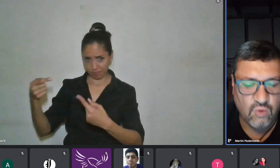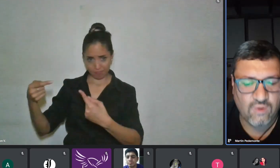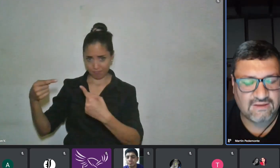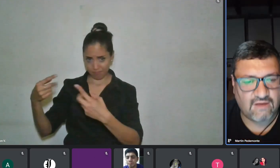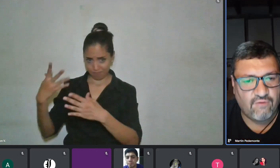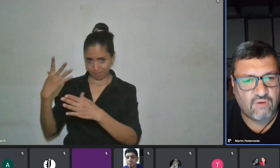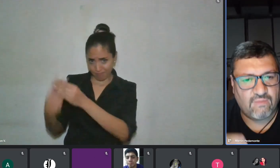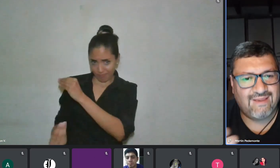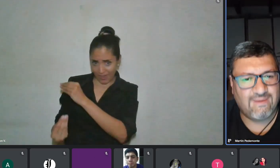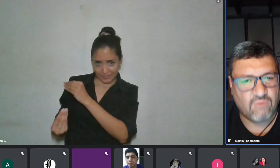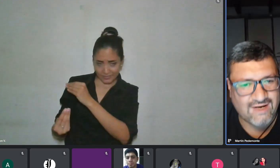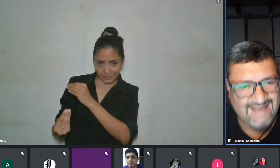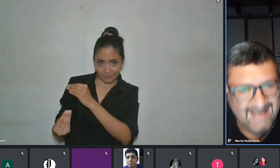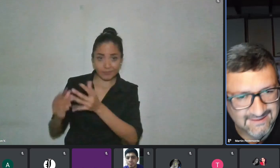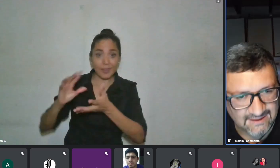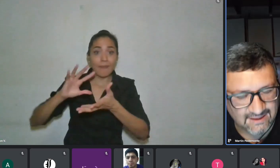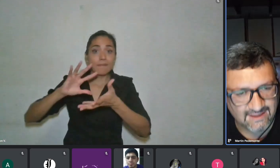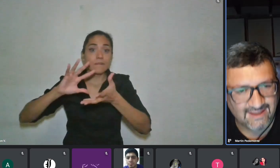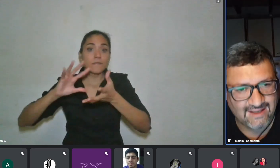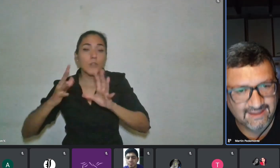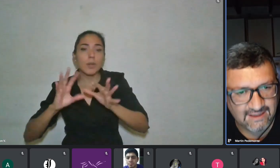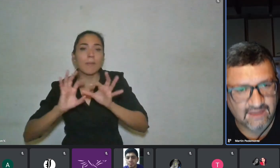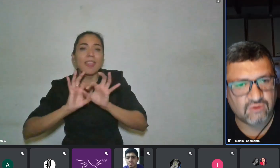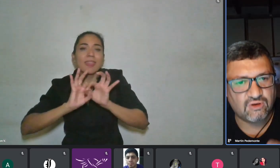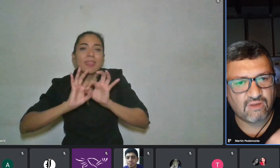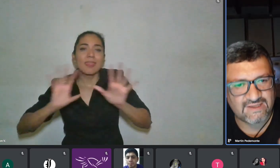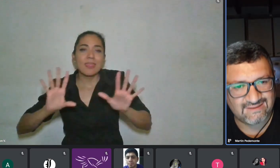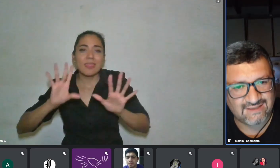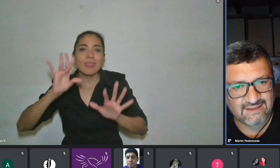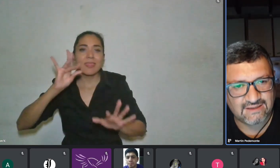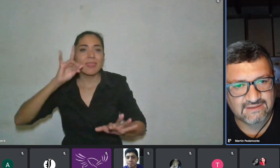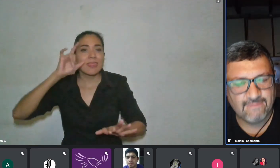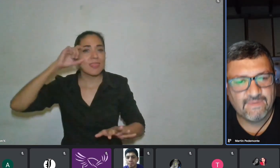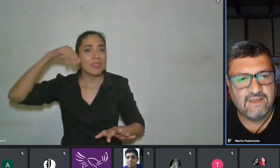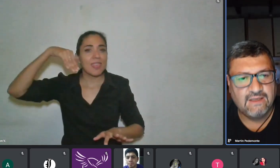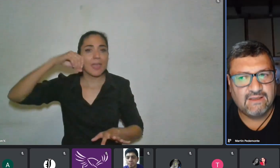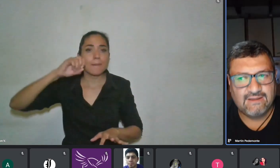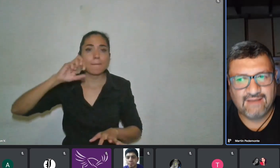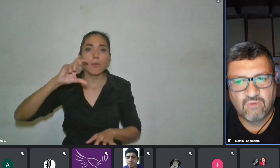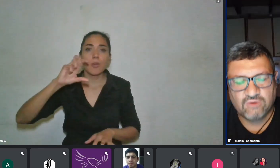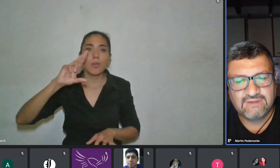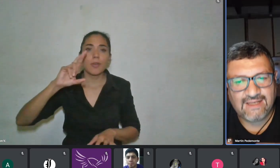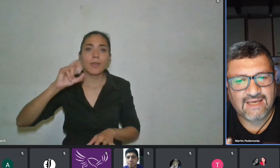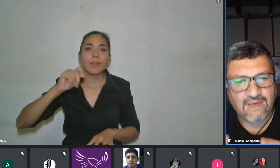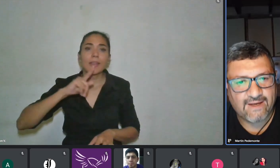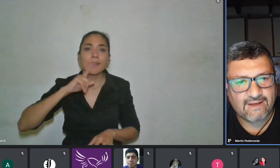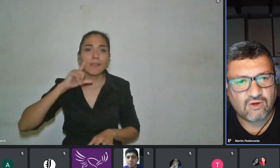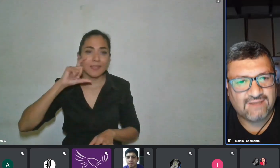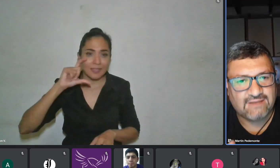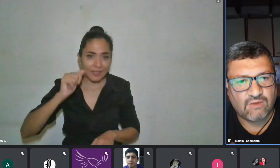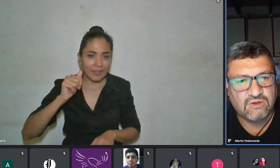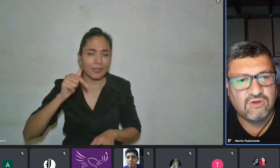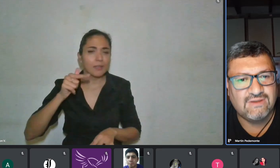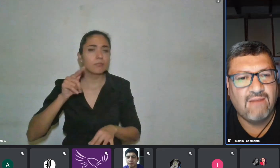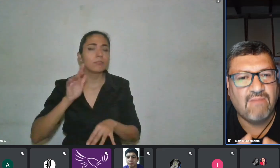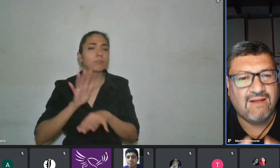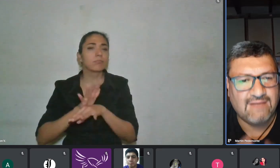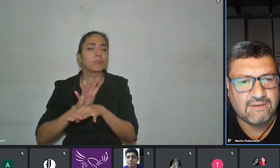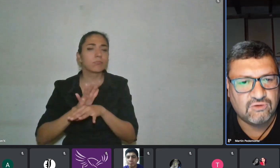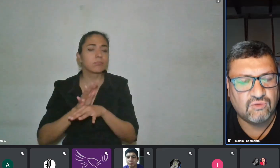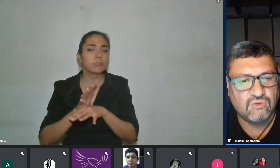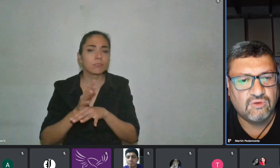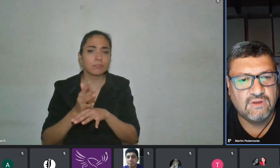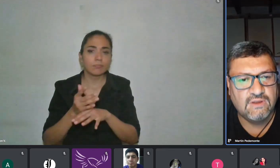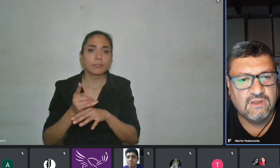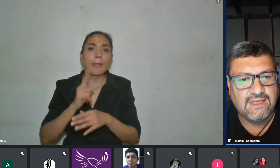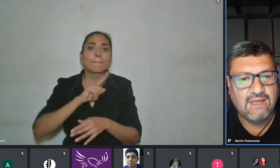Entonces, nuestra forma democrática de elegir a nuestros representantes, digamos, tiene que ver con esta cuestión del